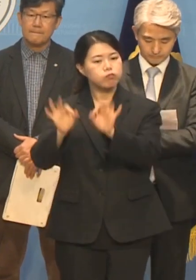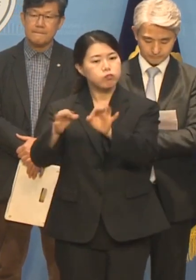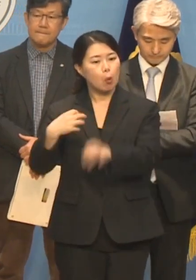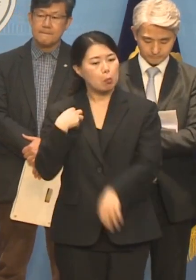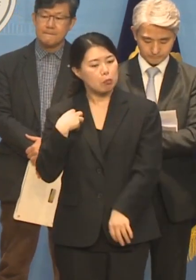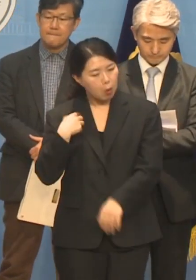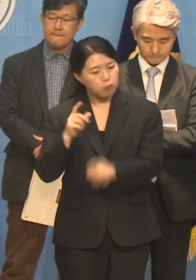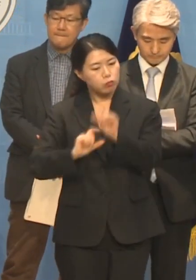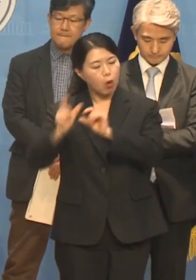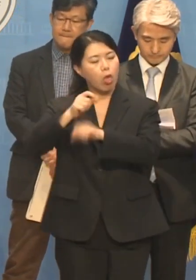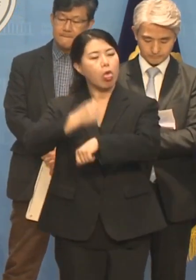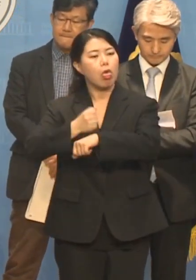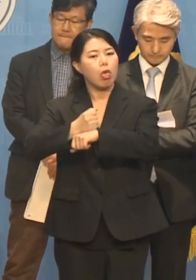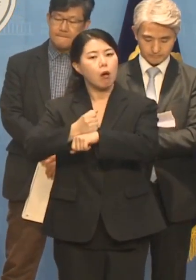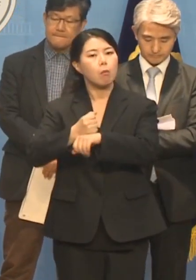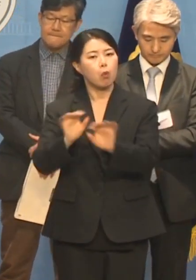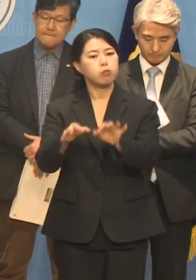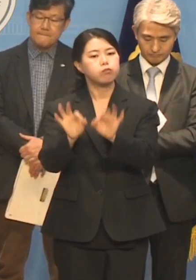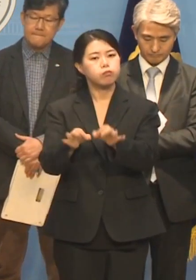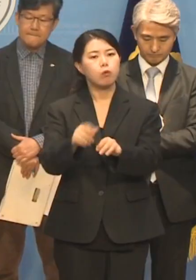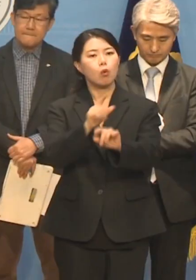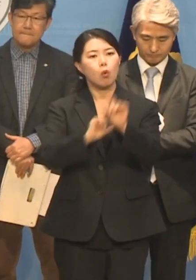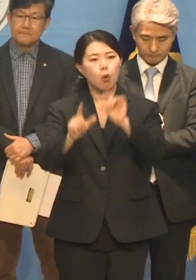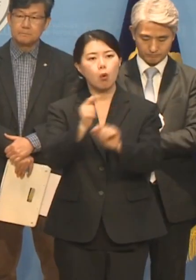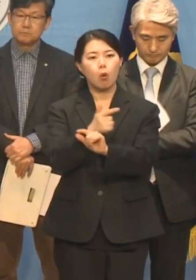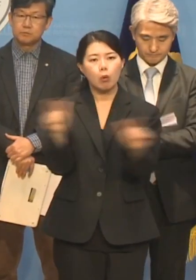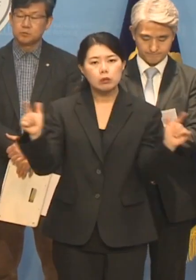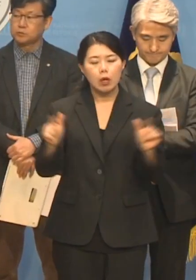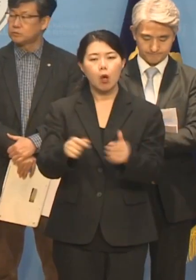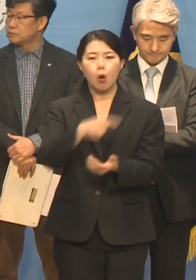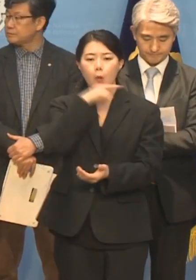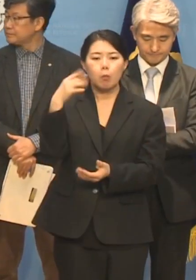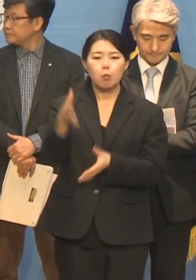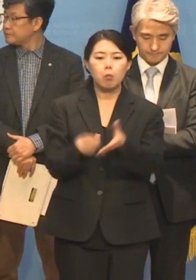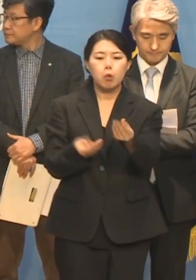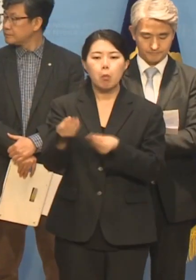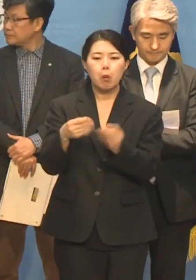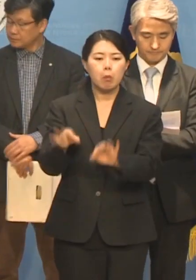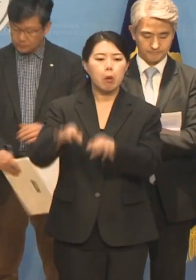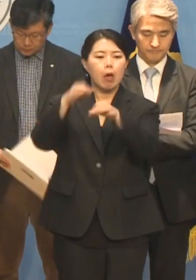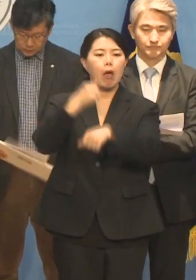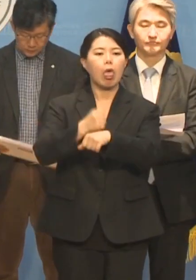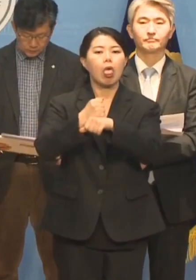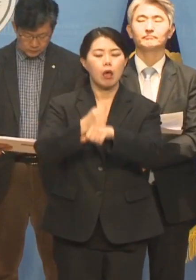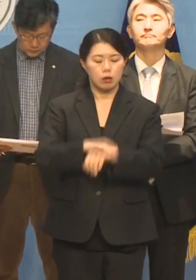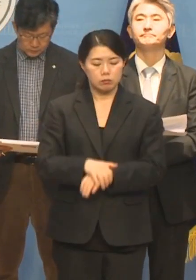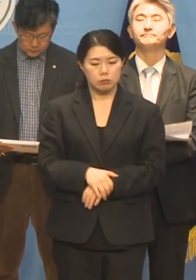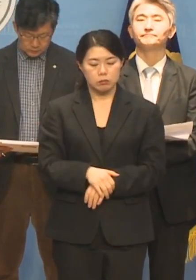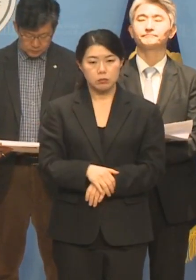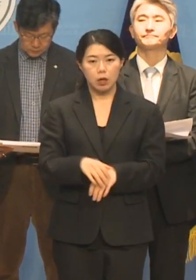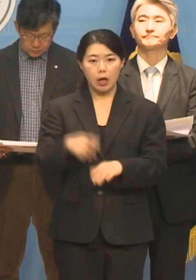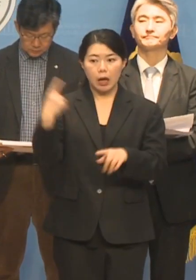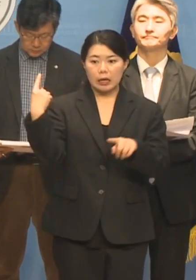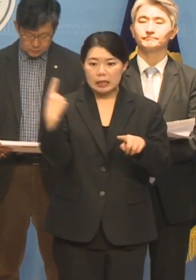확대, 여러 가지 시중은행 가계대출 한도 관리 완화 뭐 이런 조치들을 쭉 하다가 그 와중 속에 이제